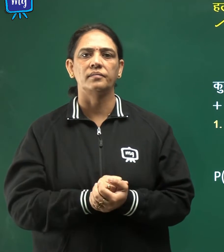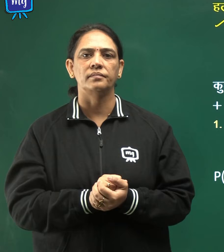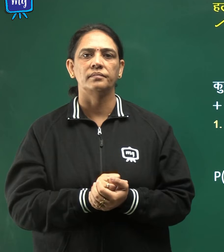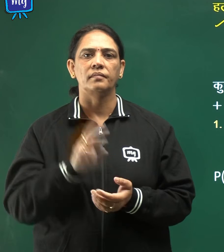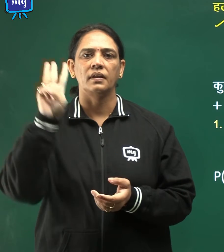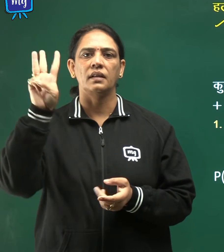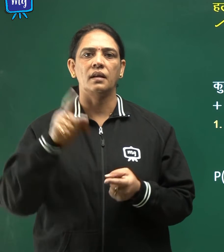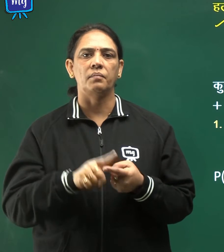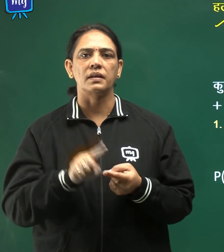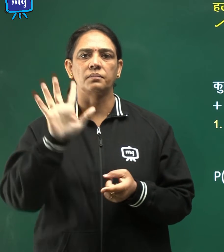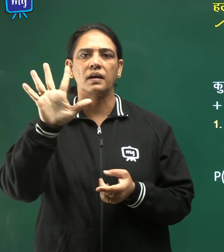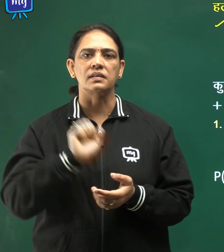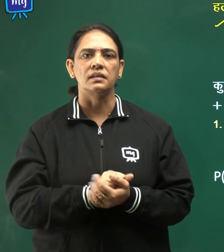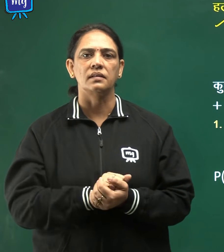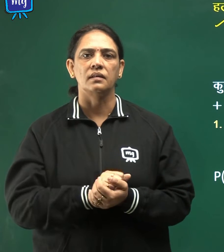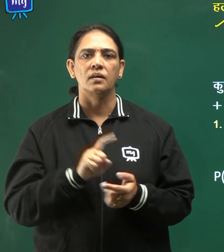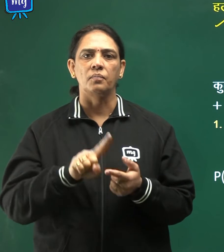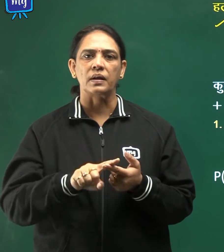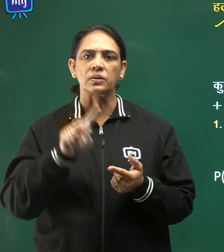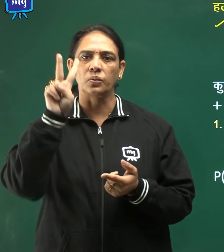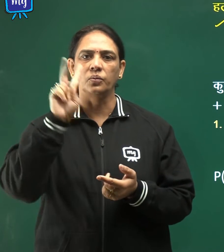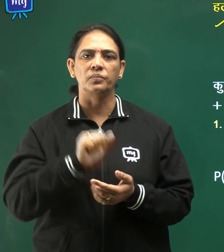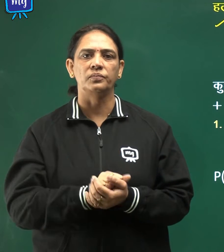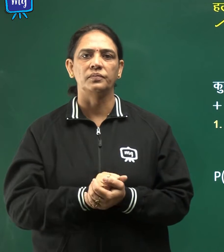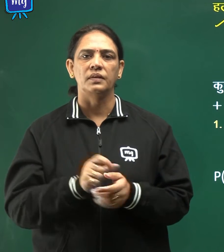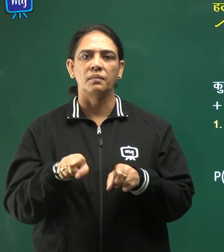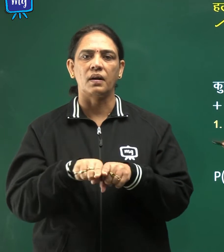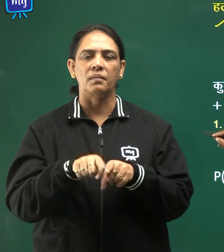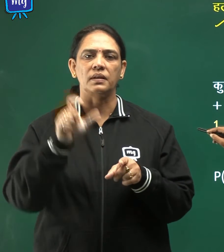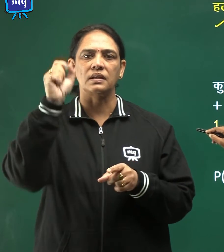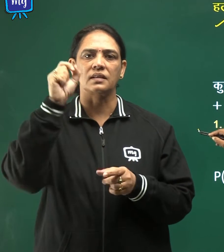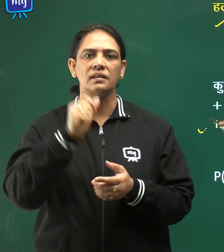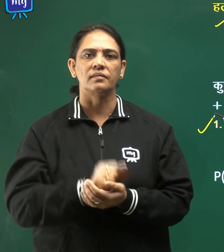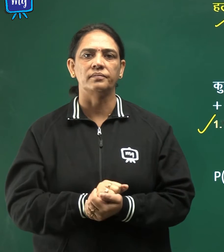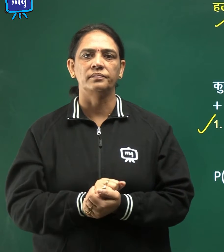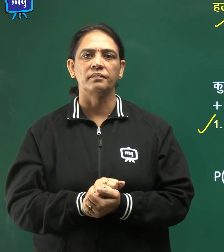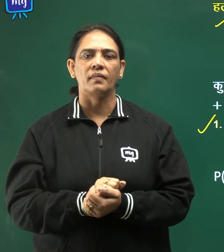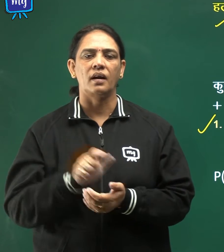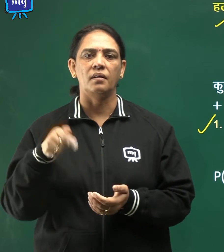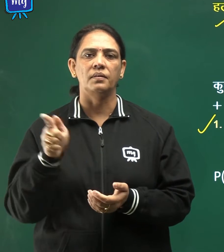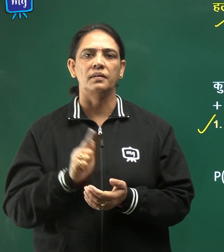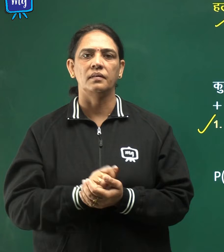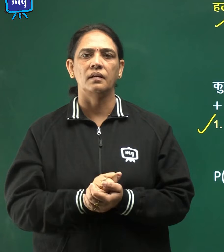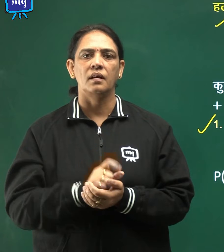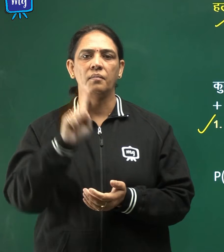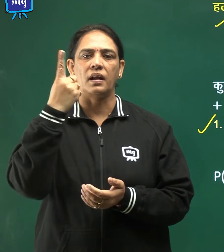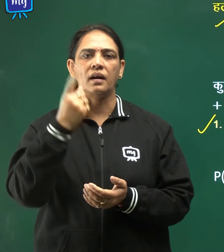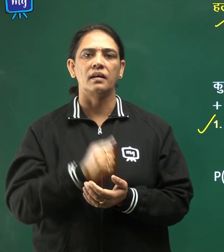3 + 5 + 2 बराबर 10। अब